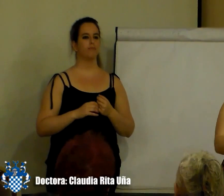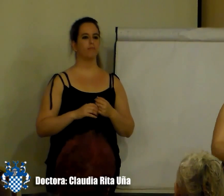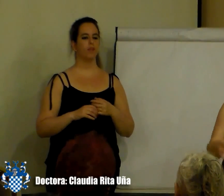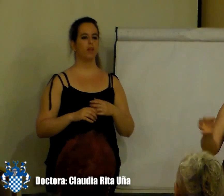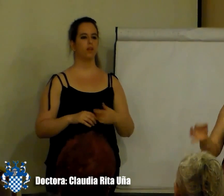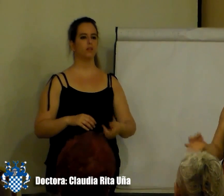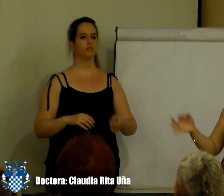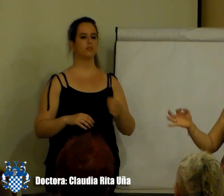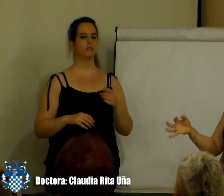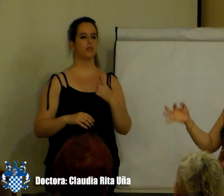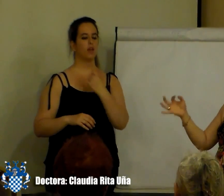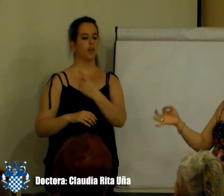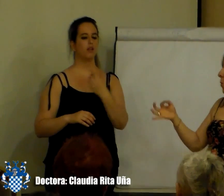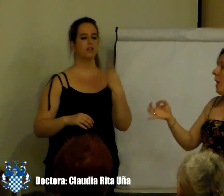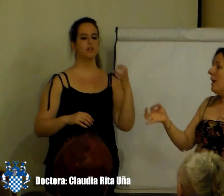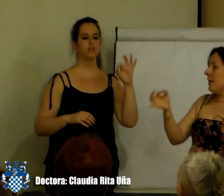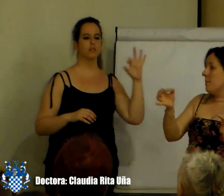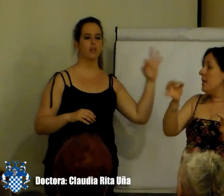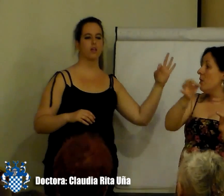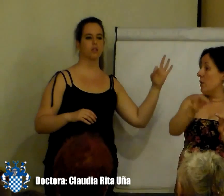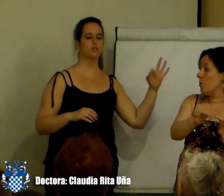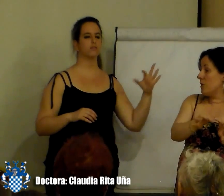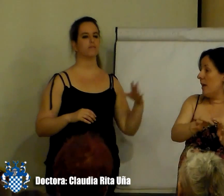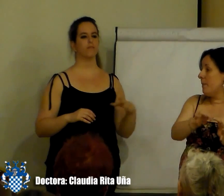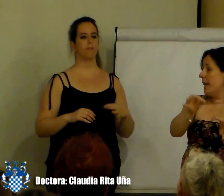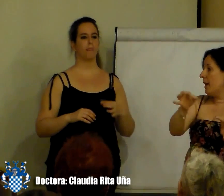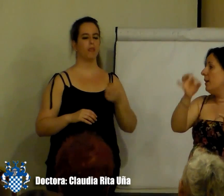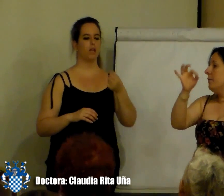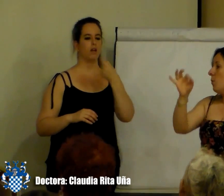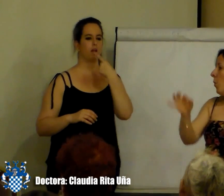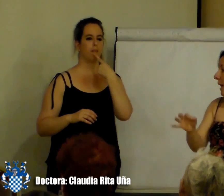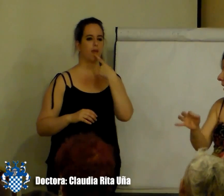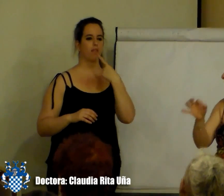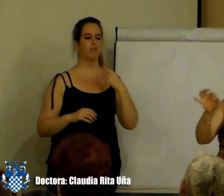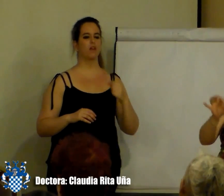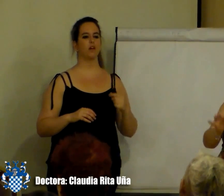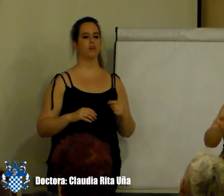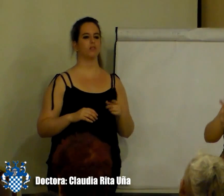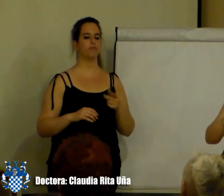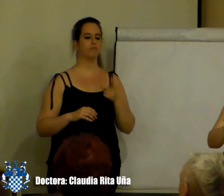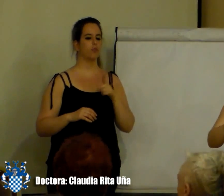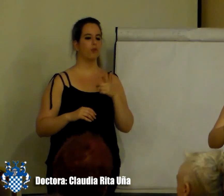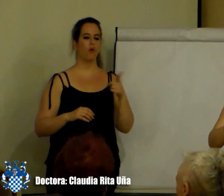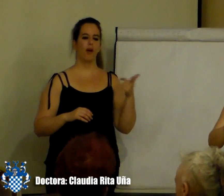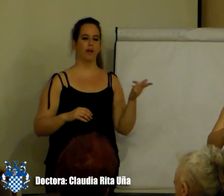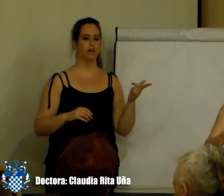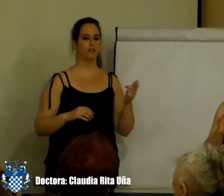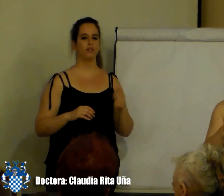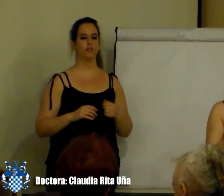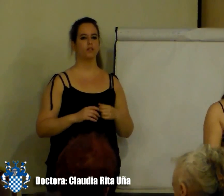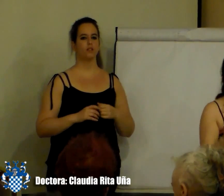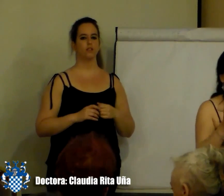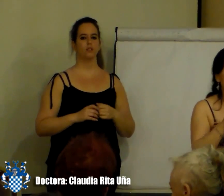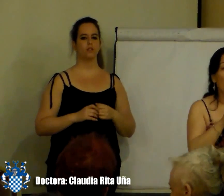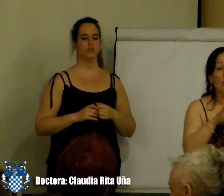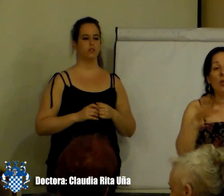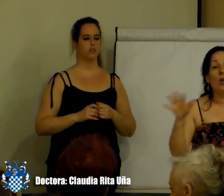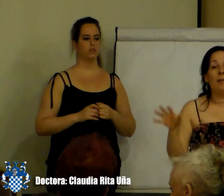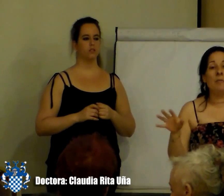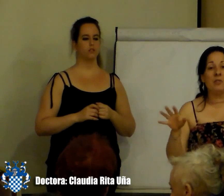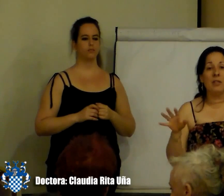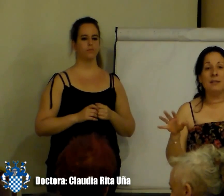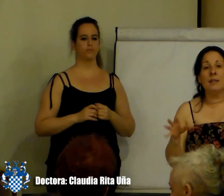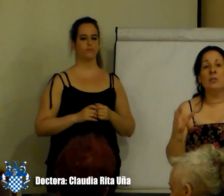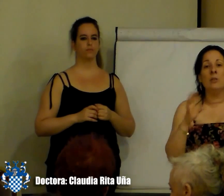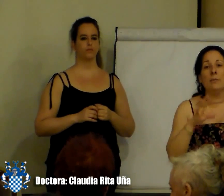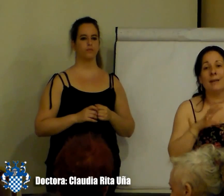es esto y por eso sabemos cuál remedio hay que usar para curar o mejorarla absolutamente. Así que todo